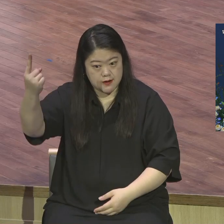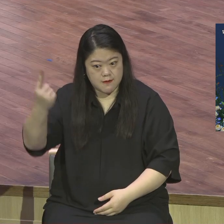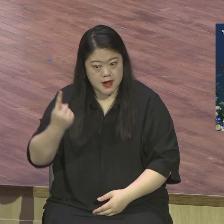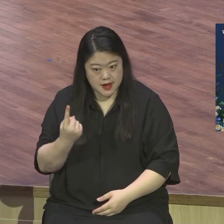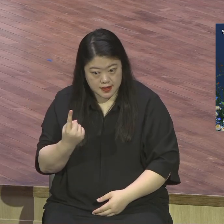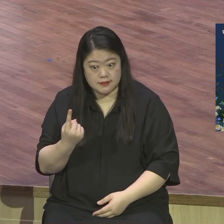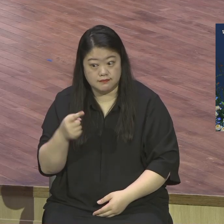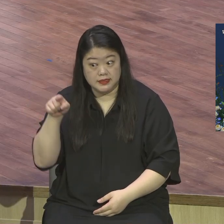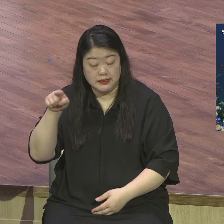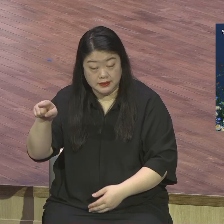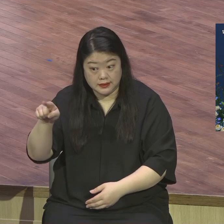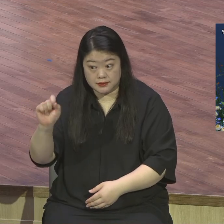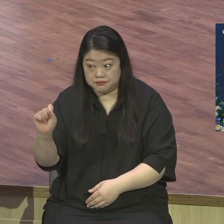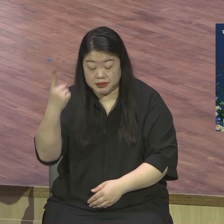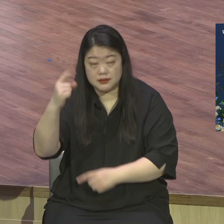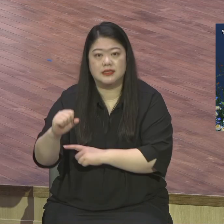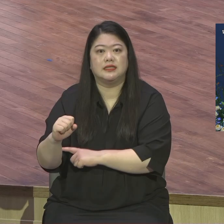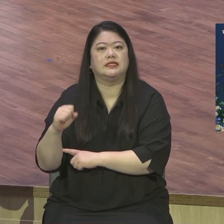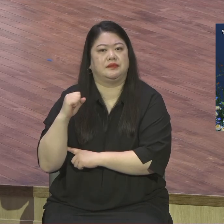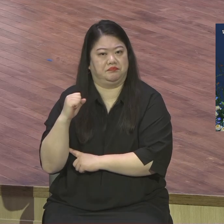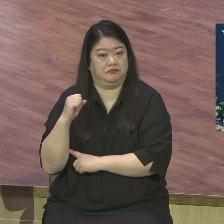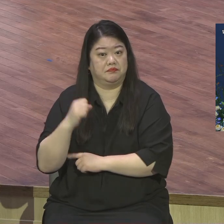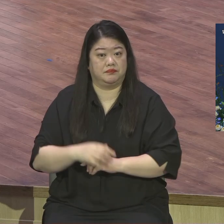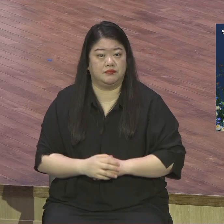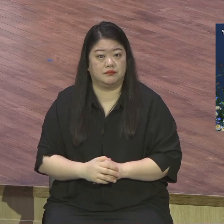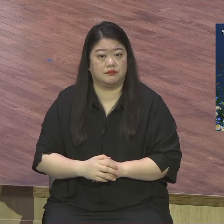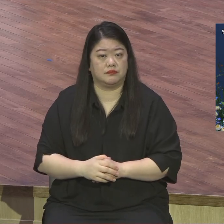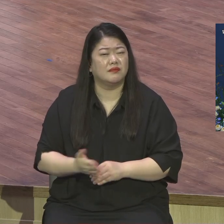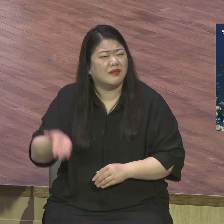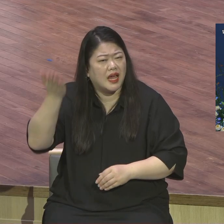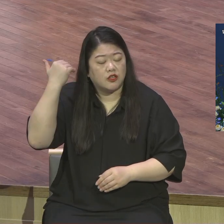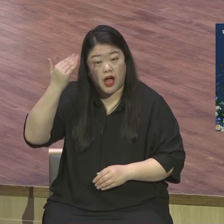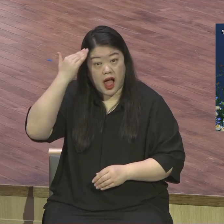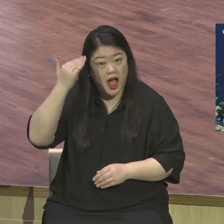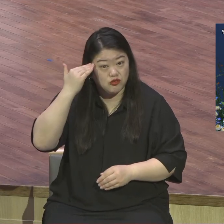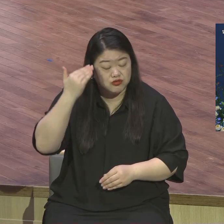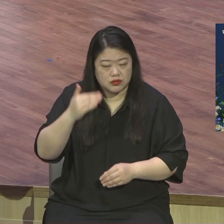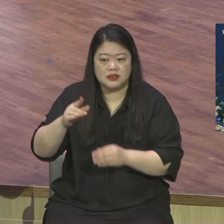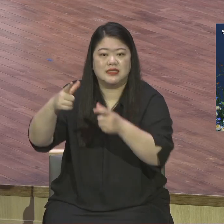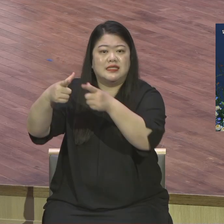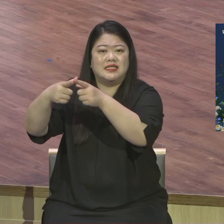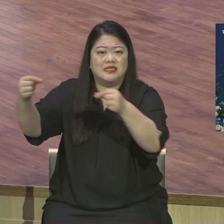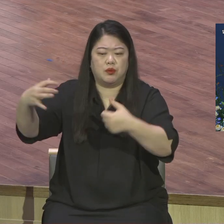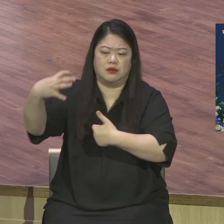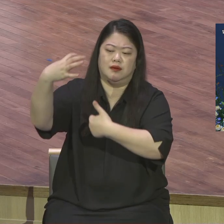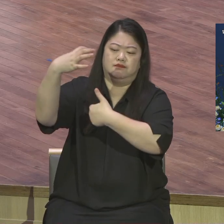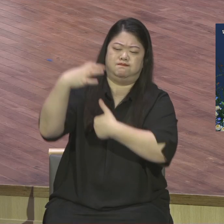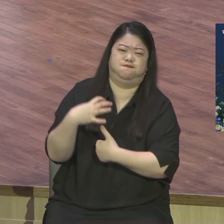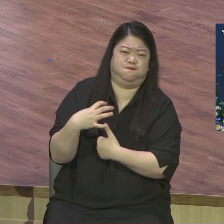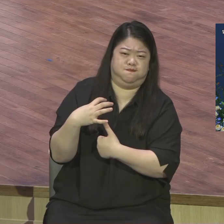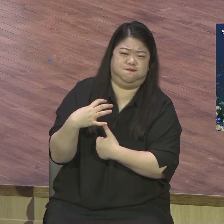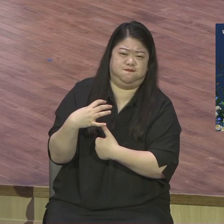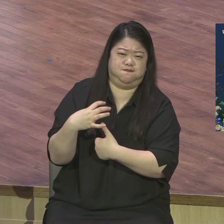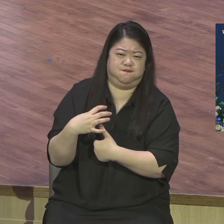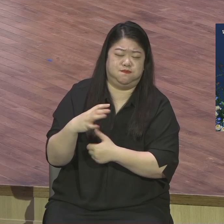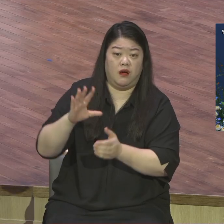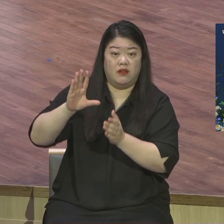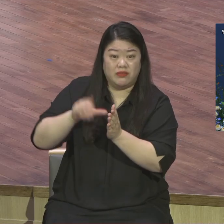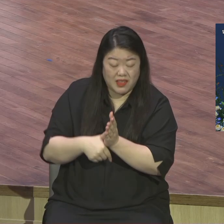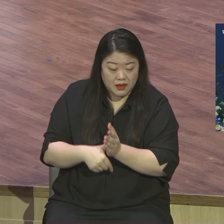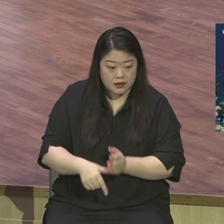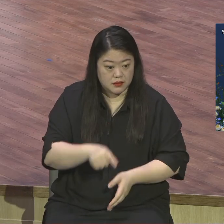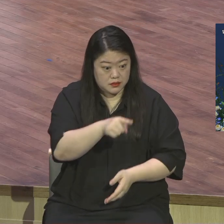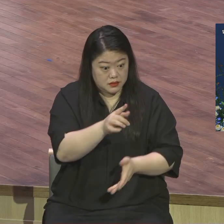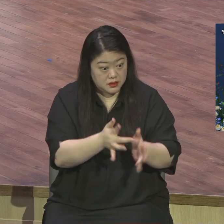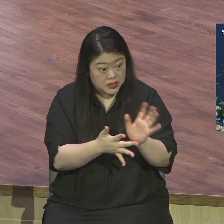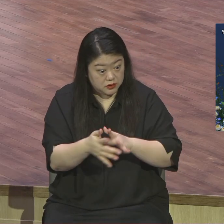힘이 되죠. 특별히 우리나라가 일제강점기 때 극심한 핍박을 받았습니다. 예수 믿는다 그러면